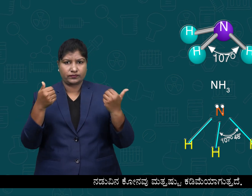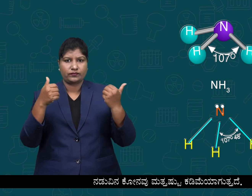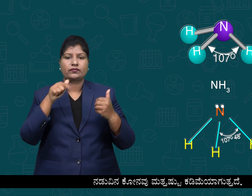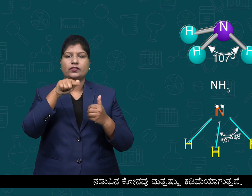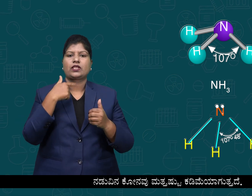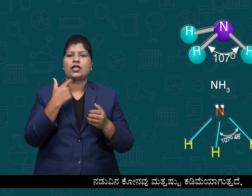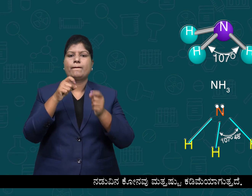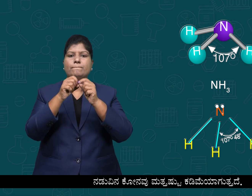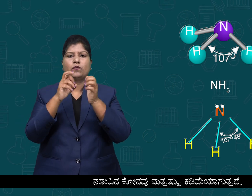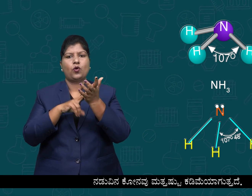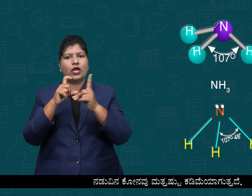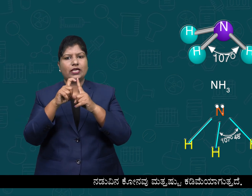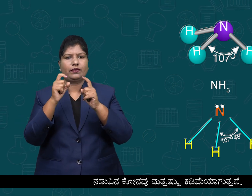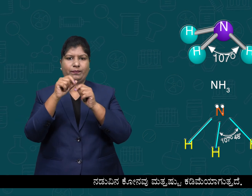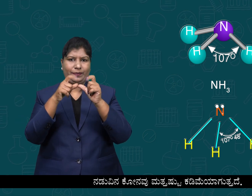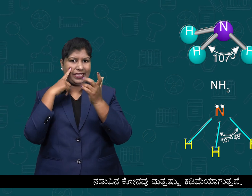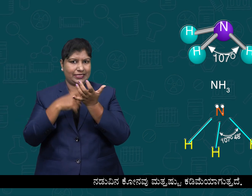ಮತ್ತಷ್ಟು ಕಡಿಮೆಯಾಗುತ್ತದೆ.